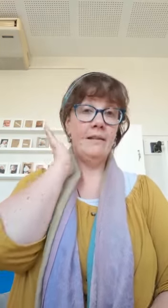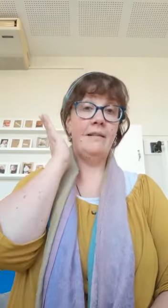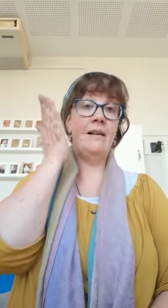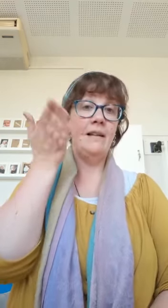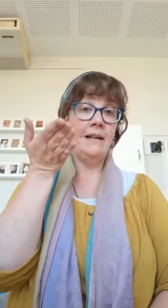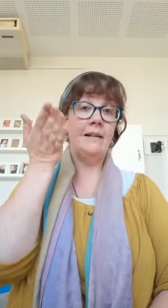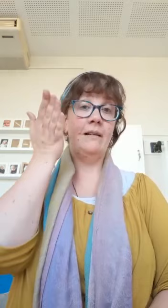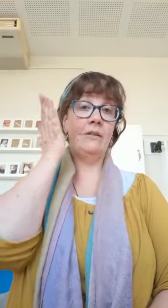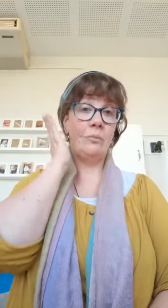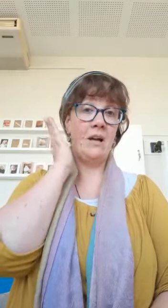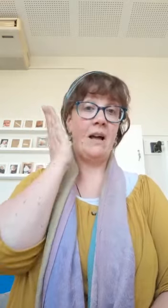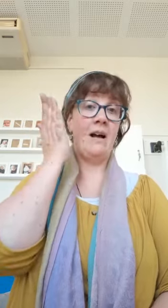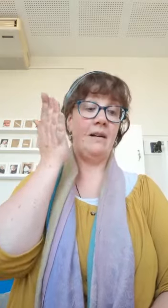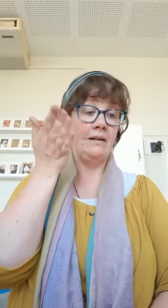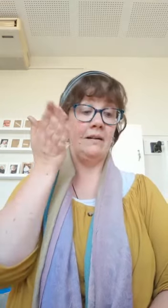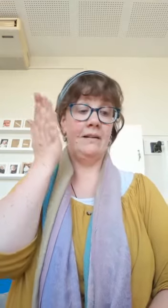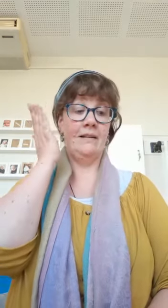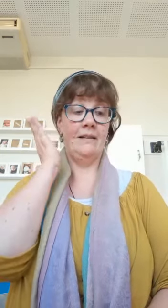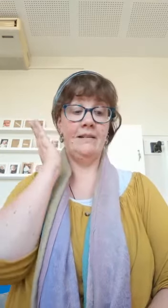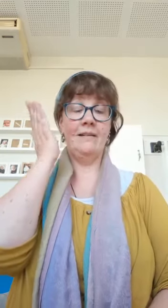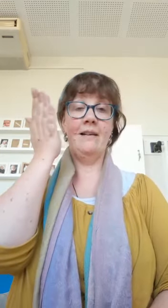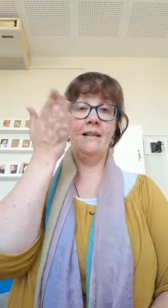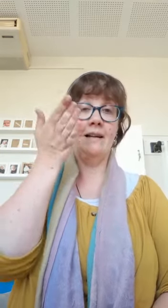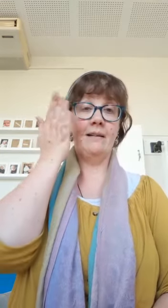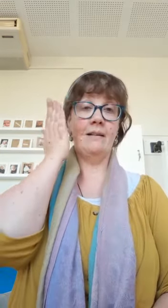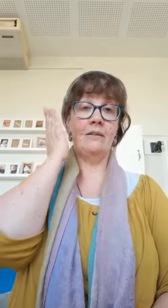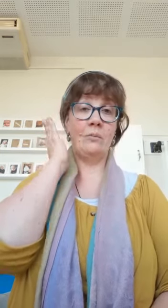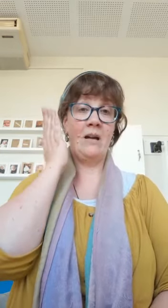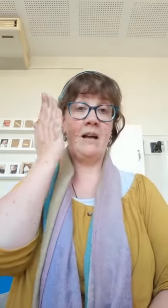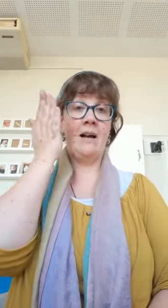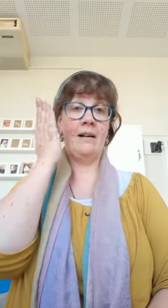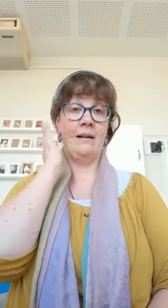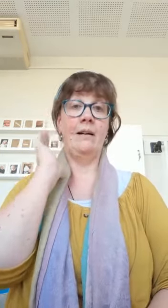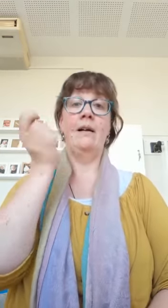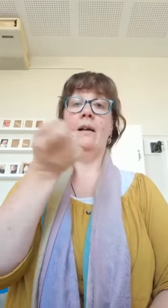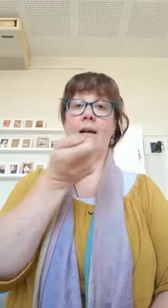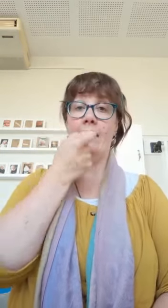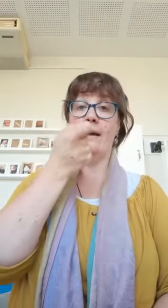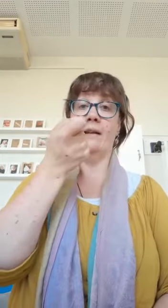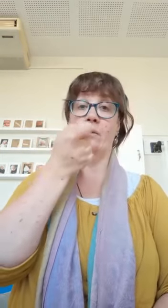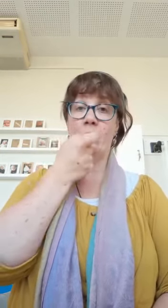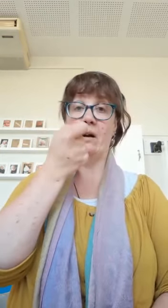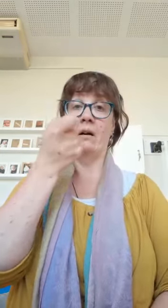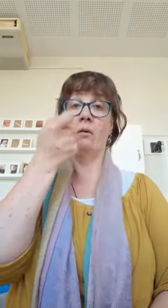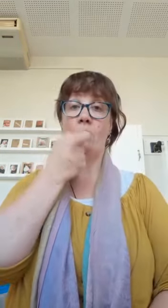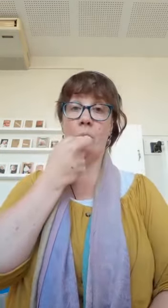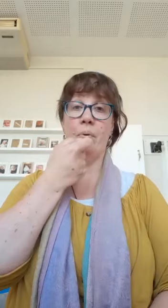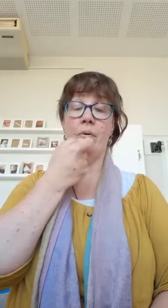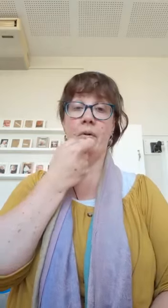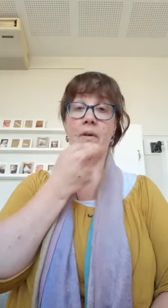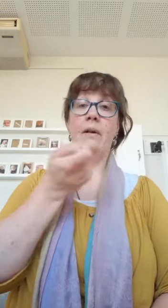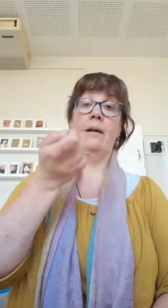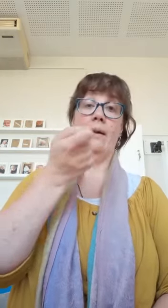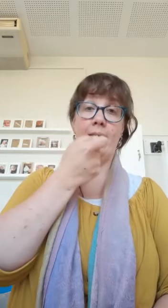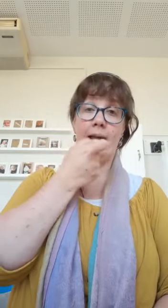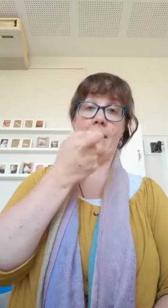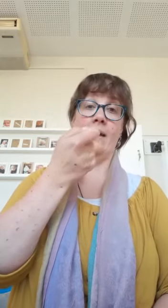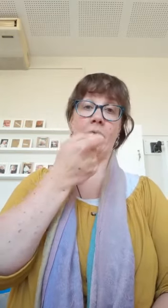zal lekker smaken, dat zal lekker smaken. Eet maar op, eet